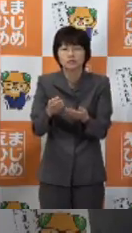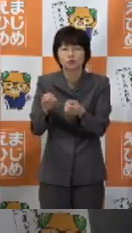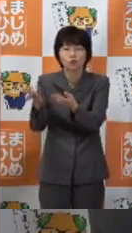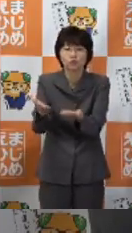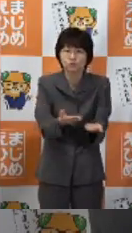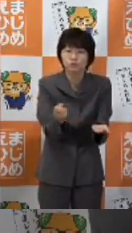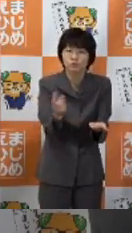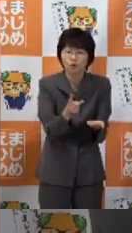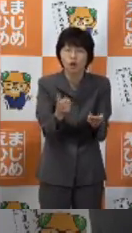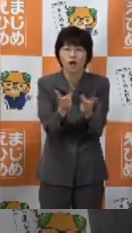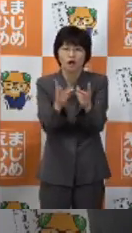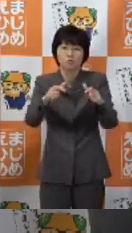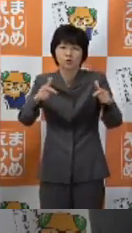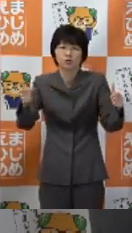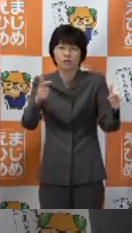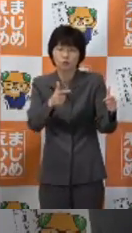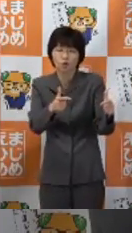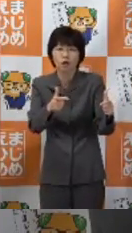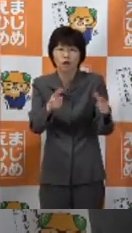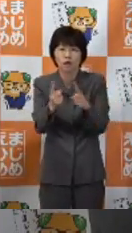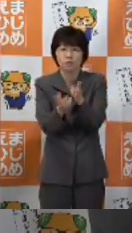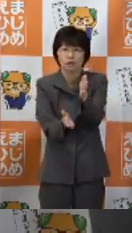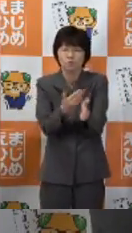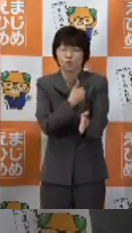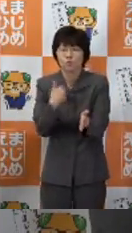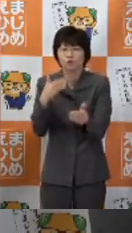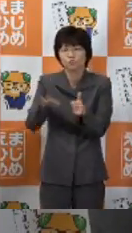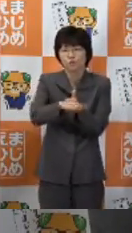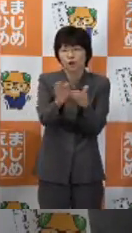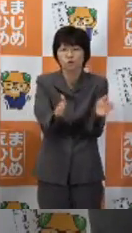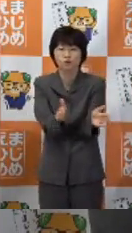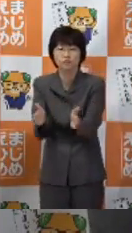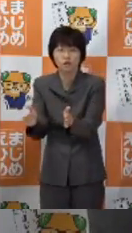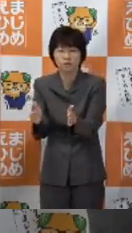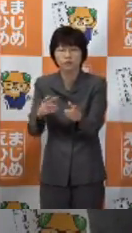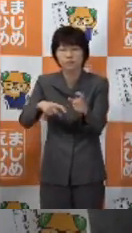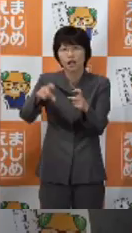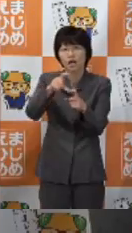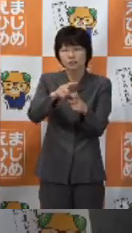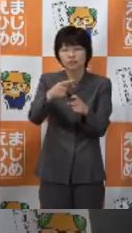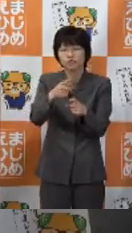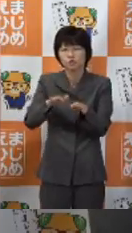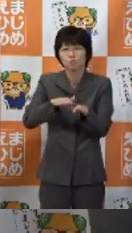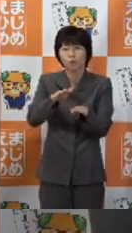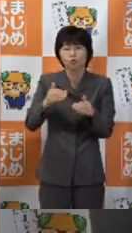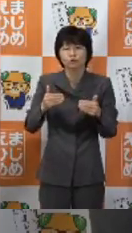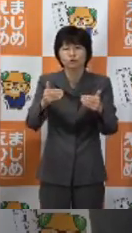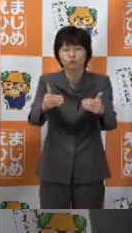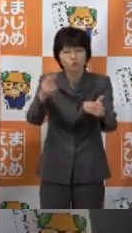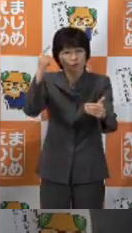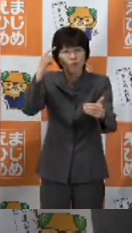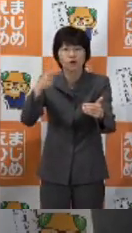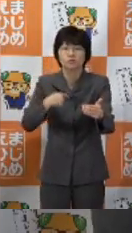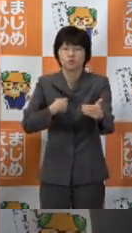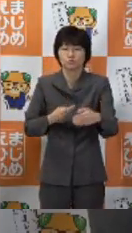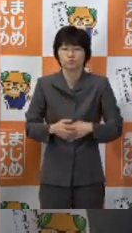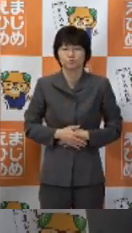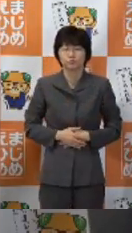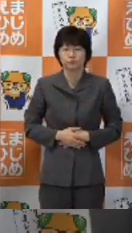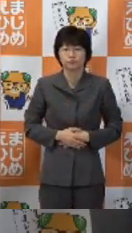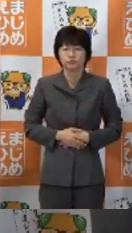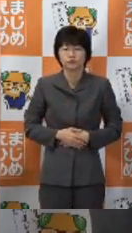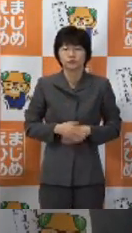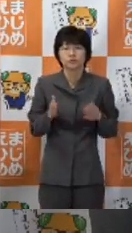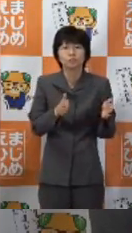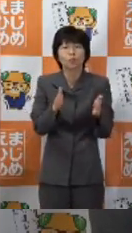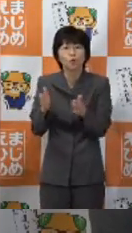可能となることで国際線の新規路線誘致や増備にも柔軟に対応できる発表が